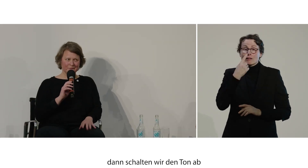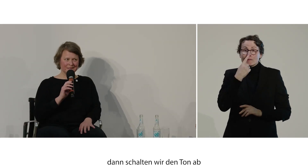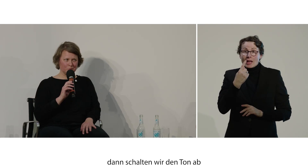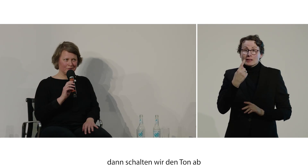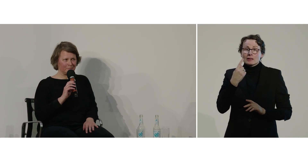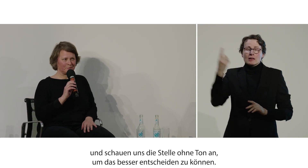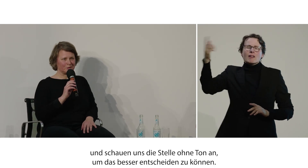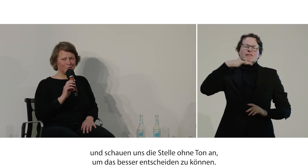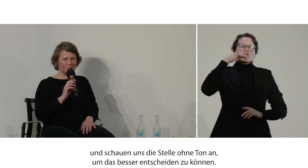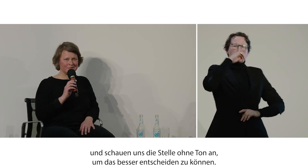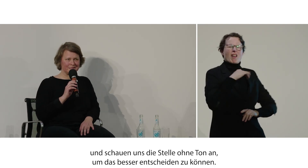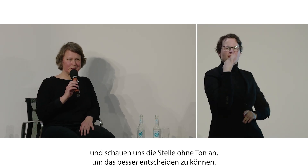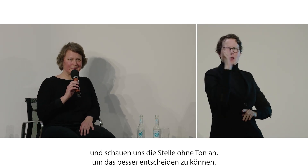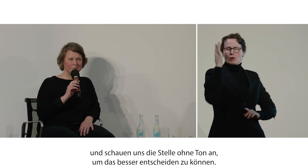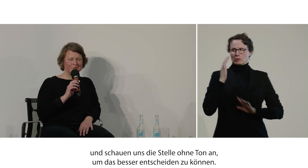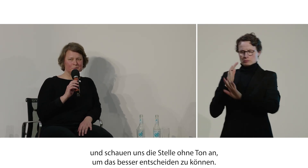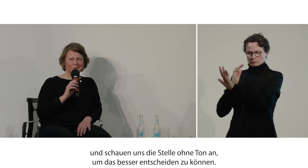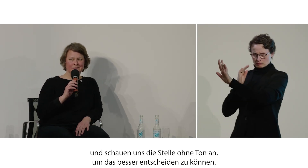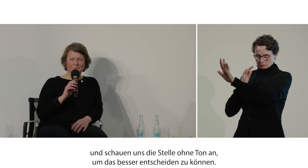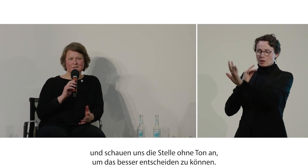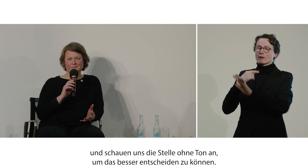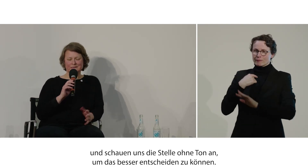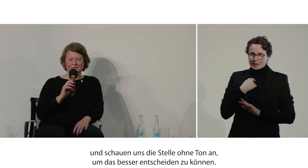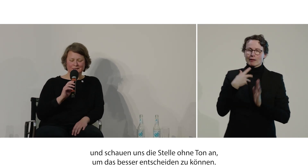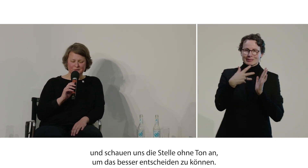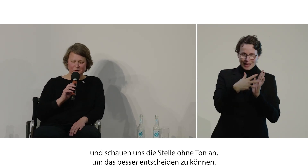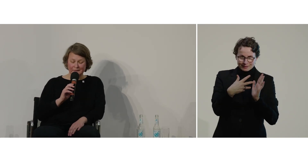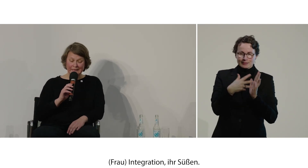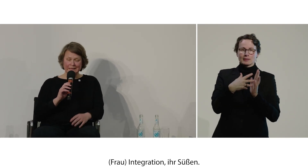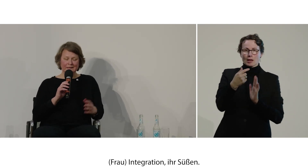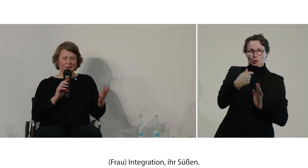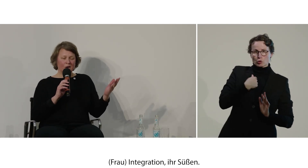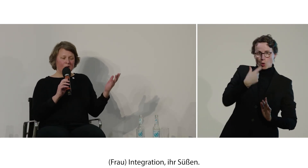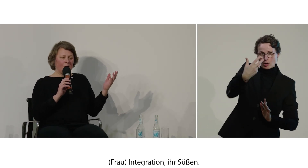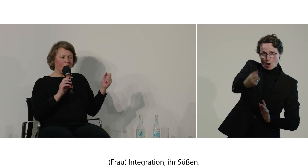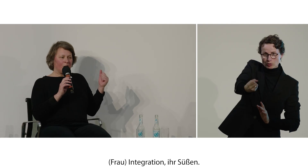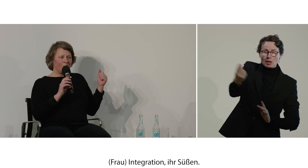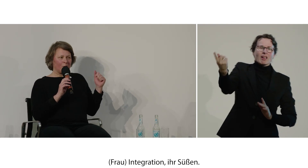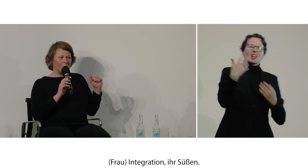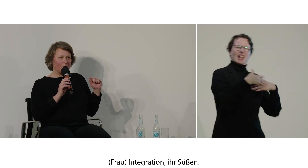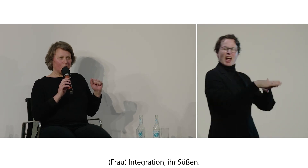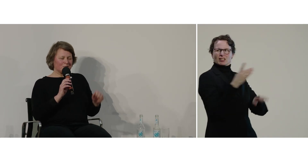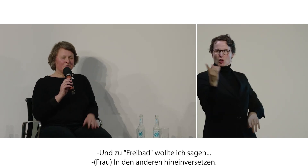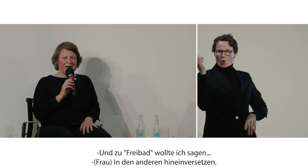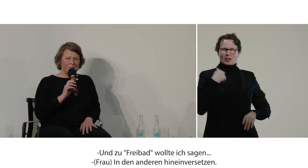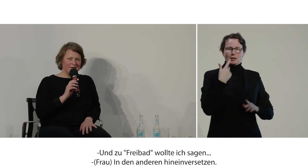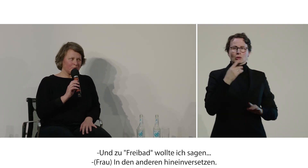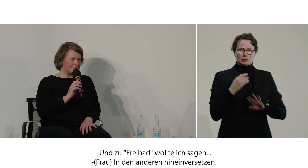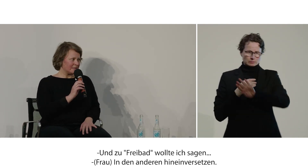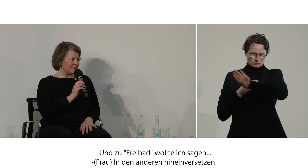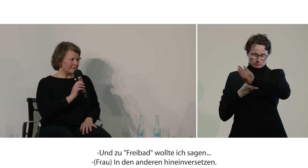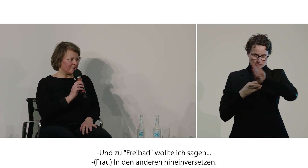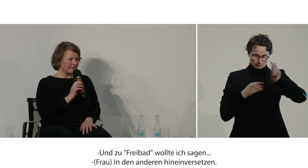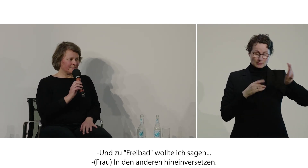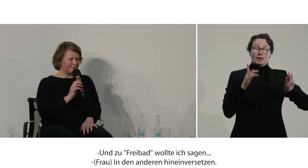dann schalten wir den Ton ab und schauen uns die Stelle ohne Ton an, um das besser entscheiden zu können. Integration, ihr Süßen, Integration. Und zu Freibad